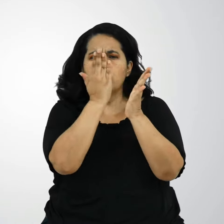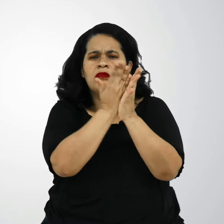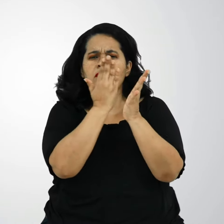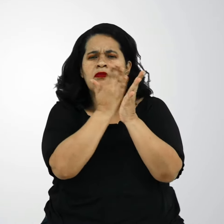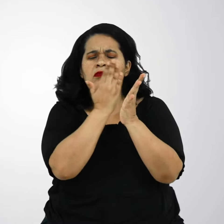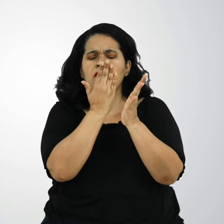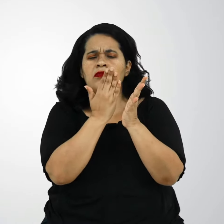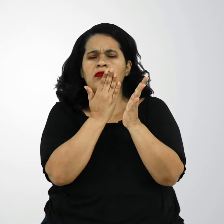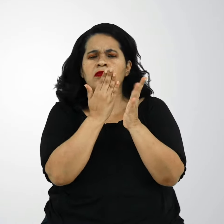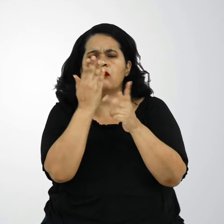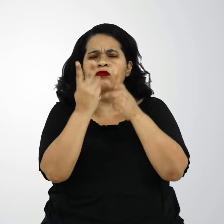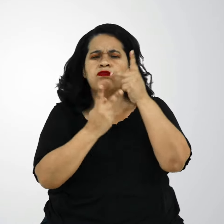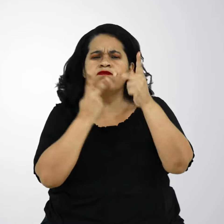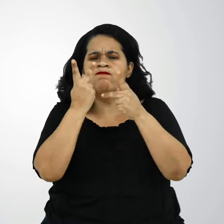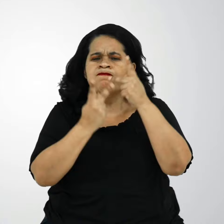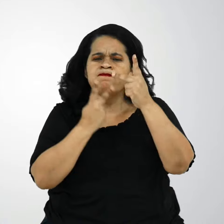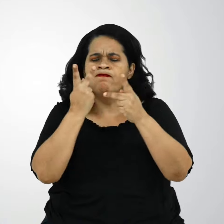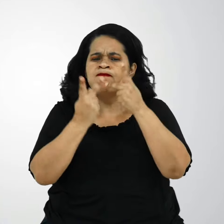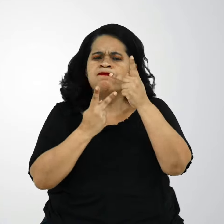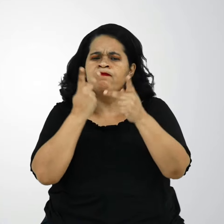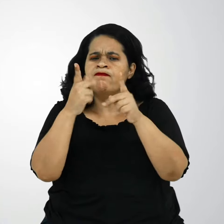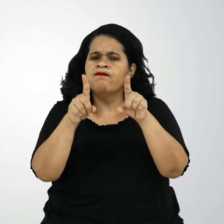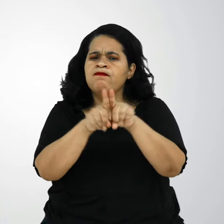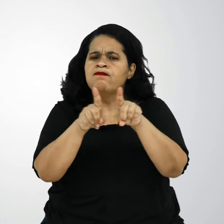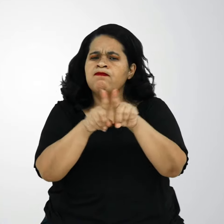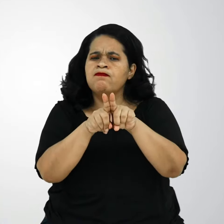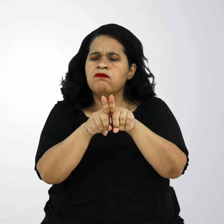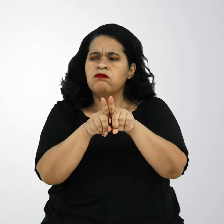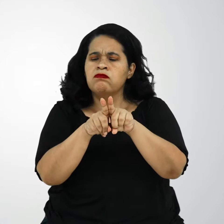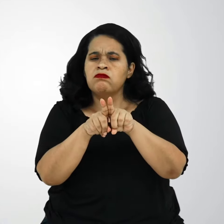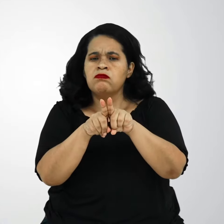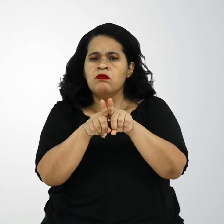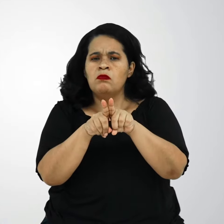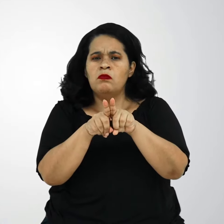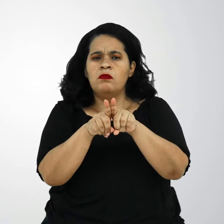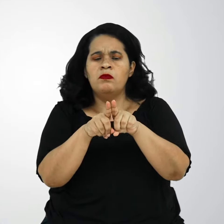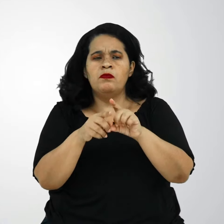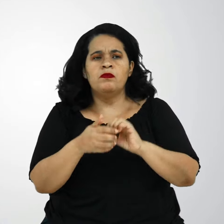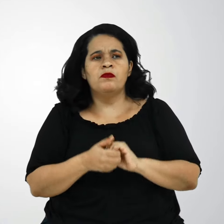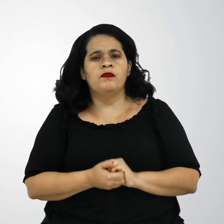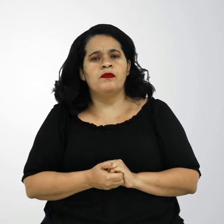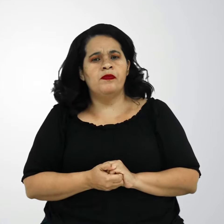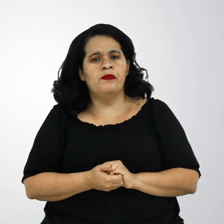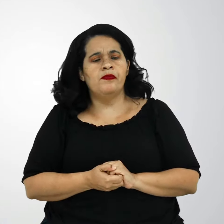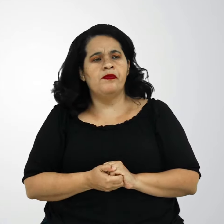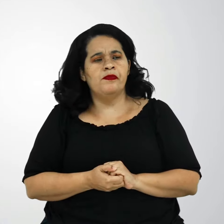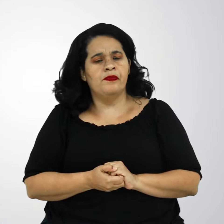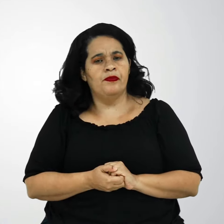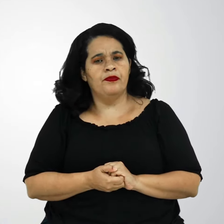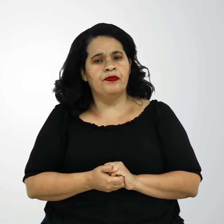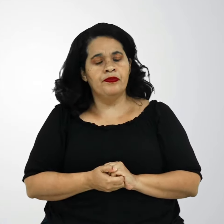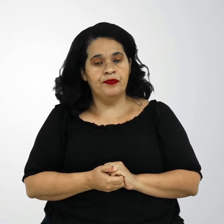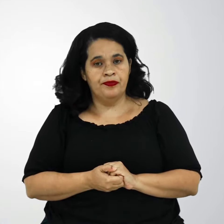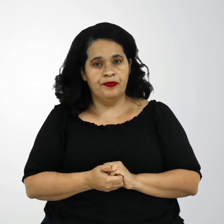Não é do livro de de Números também, né? Que fala que Que um dia... porque eles